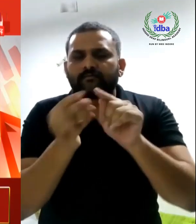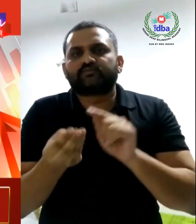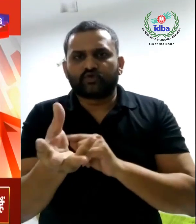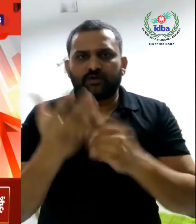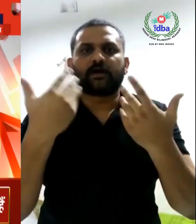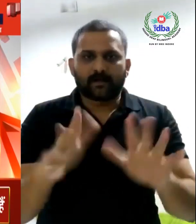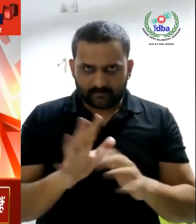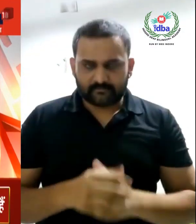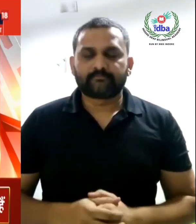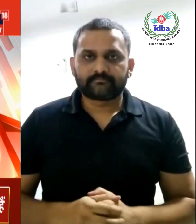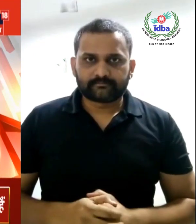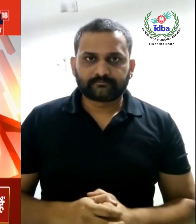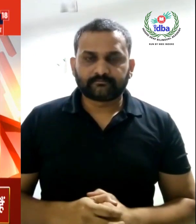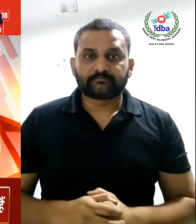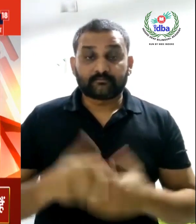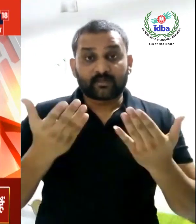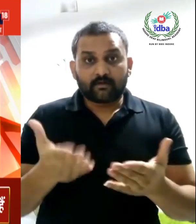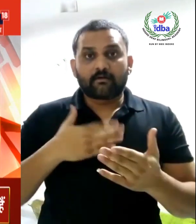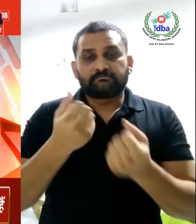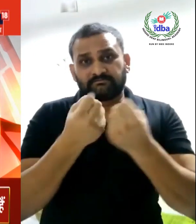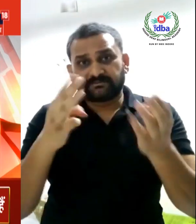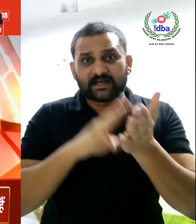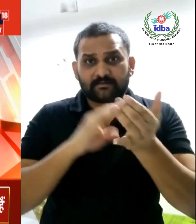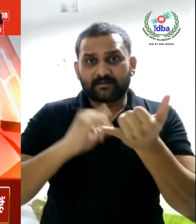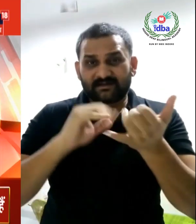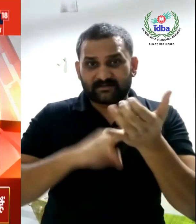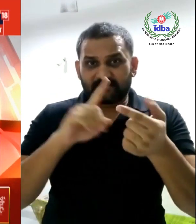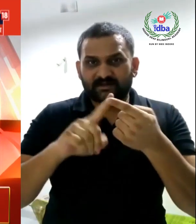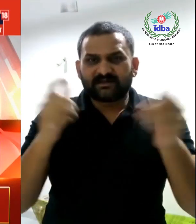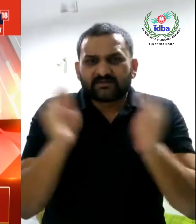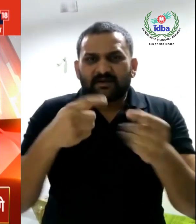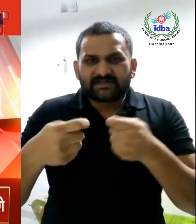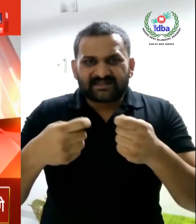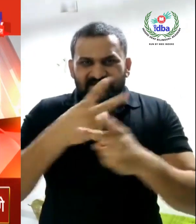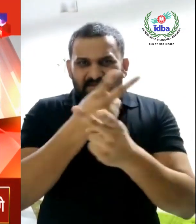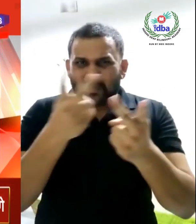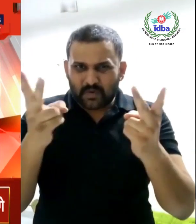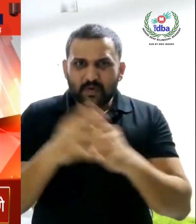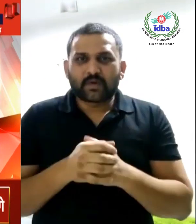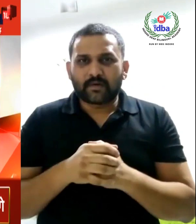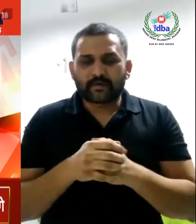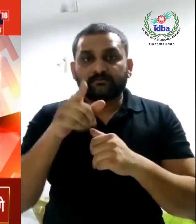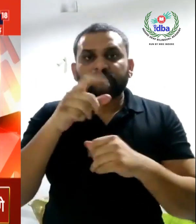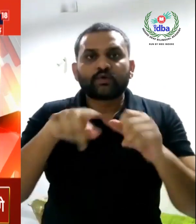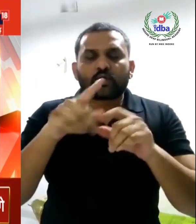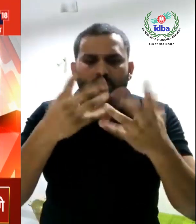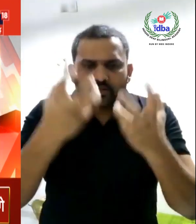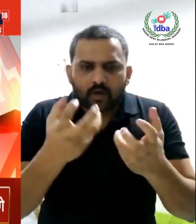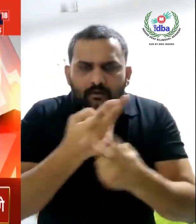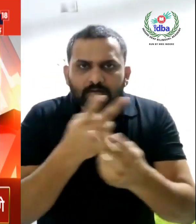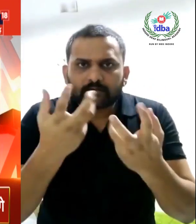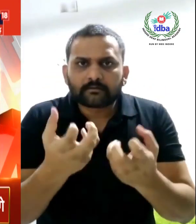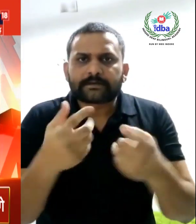है। अब हमारे अधिकांश एमएसएमई उद्योग अपनी आवश्यकता के